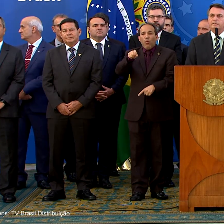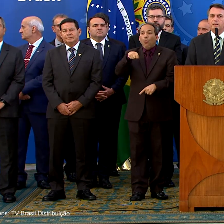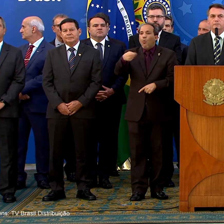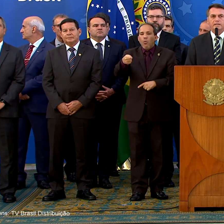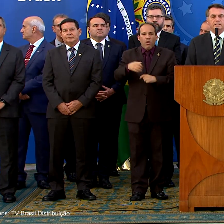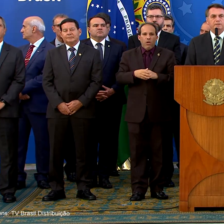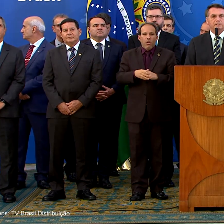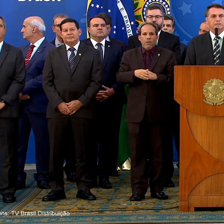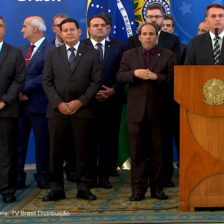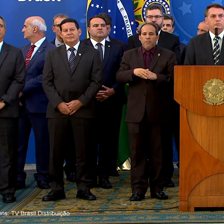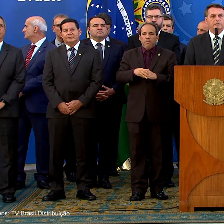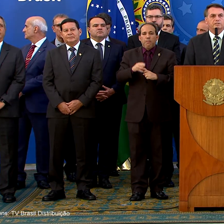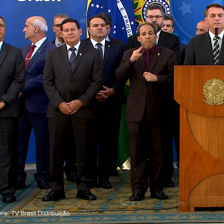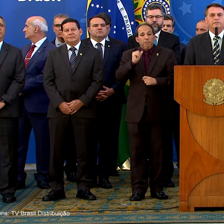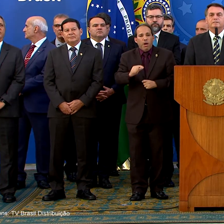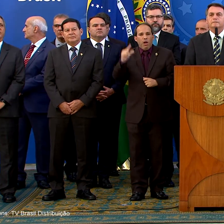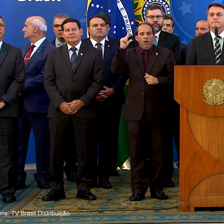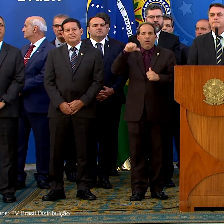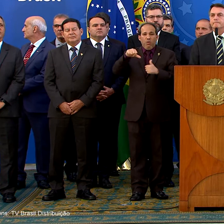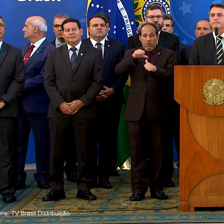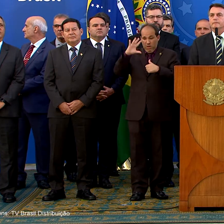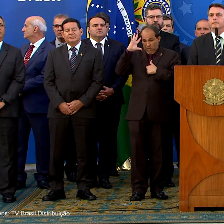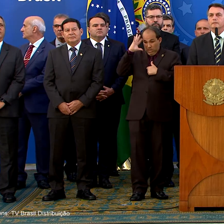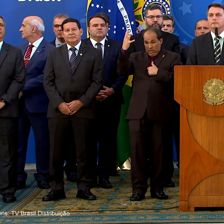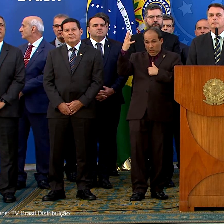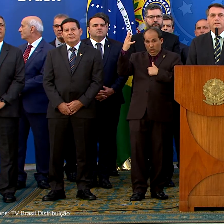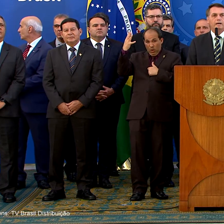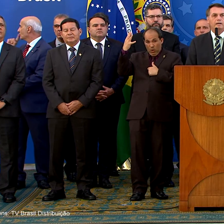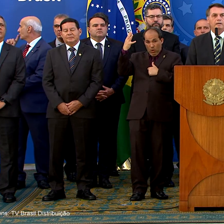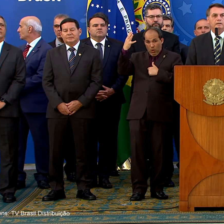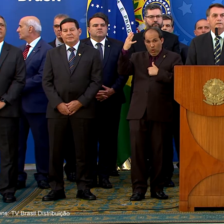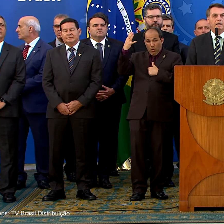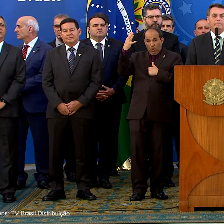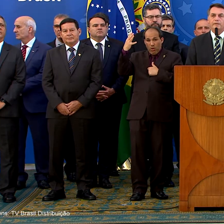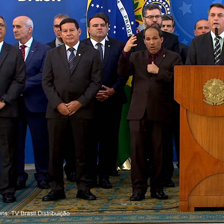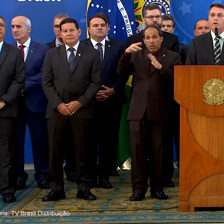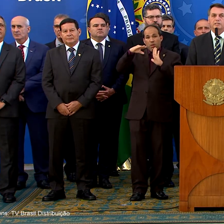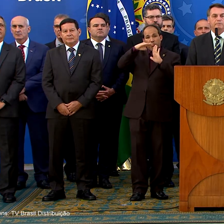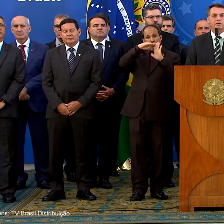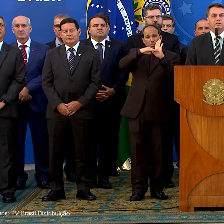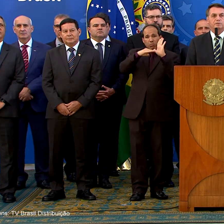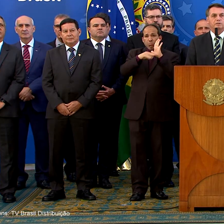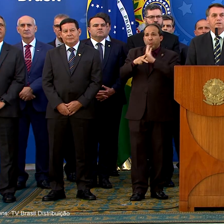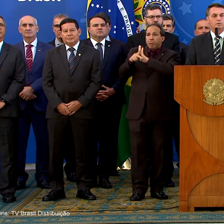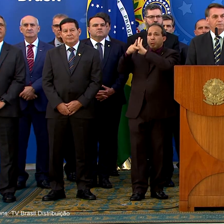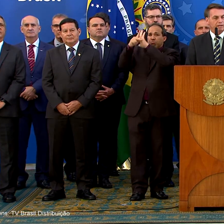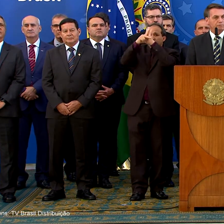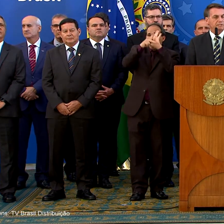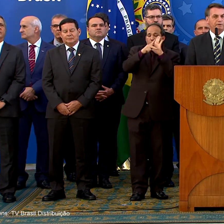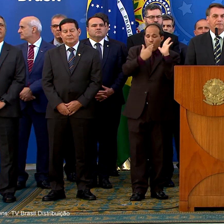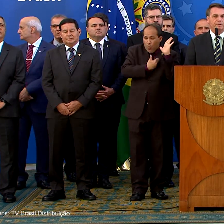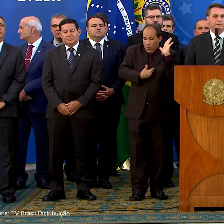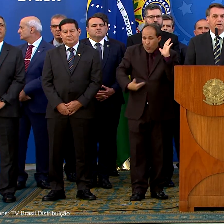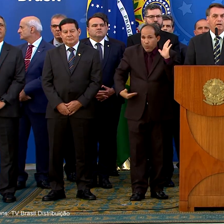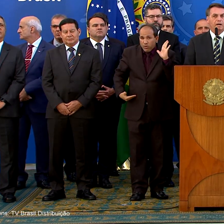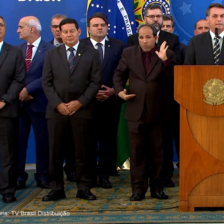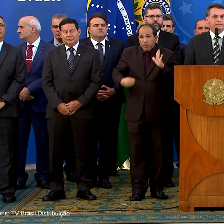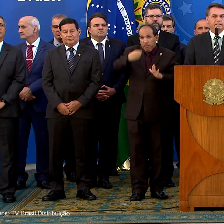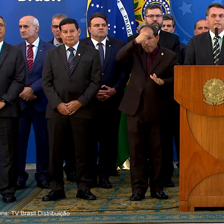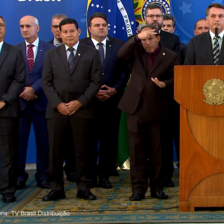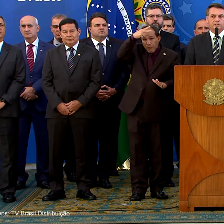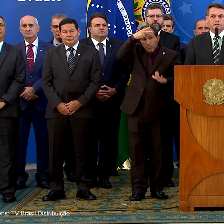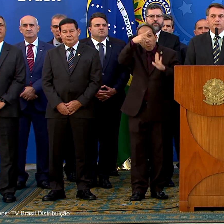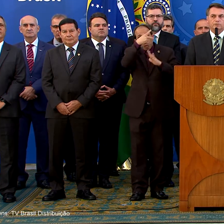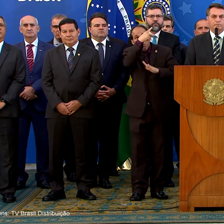e a decisão dessas medidas coercitivas e cabe aos respectivos governadores e prefeitos